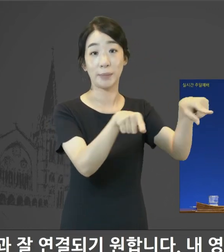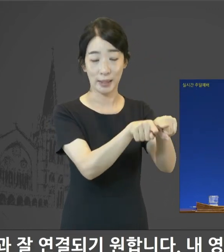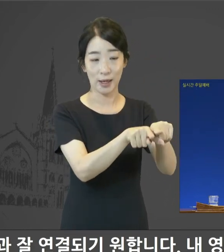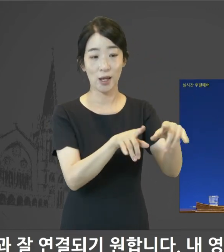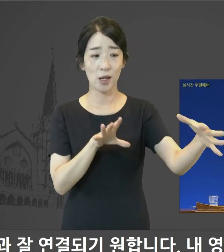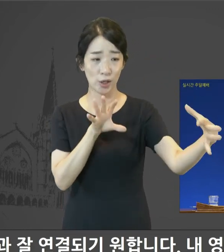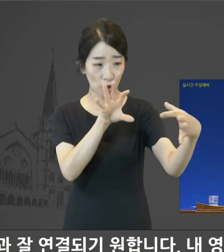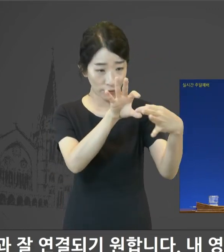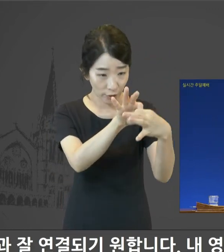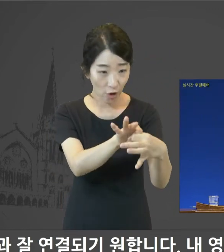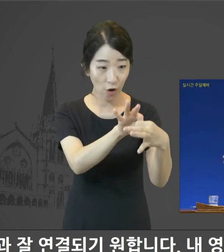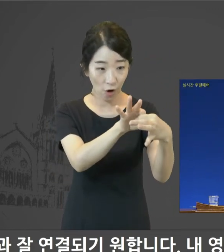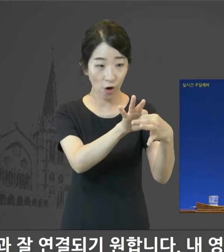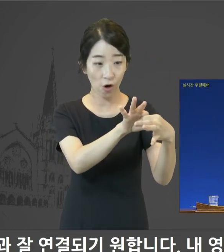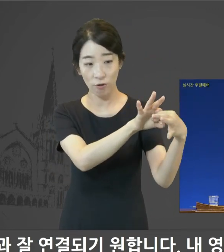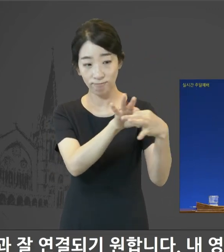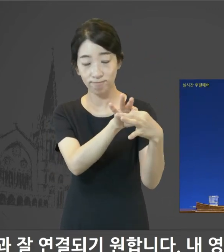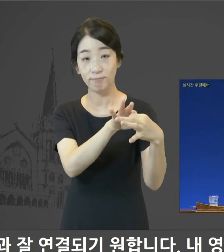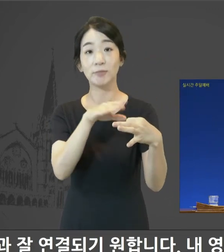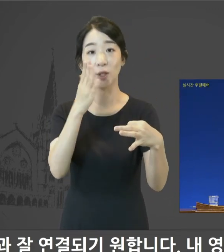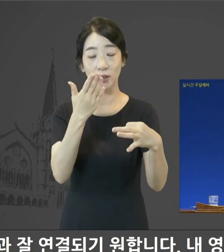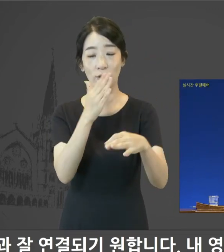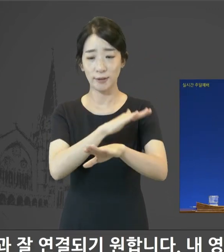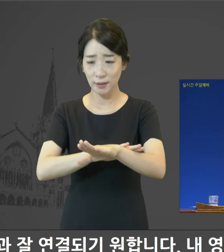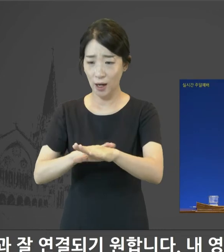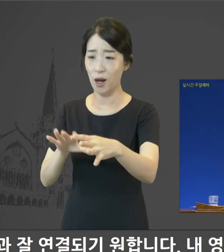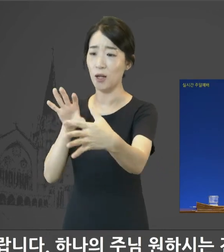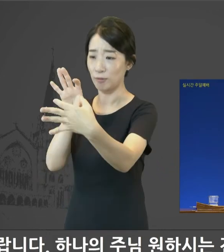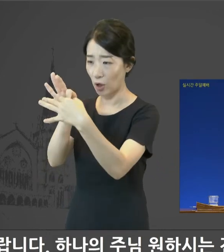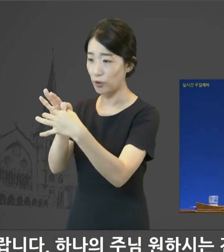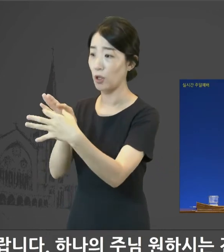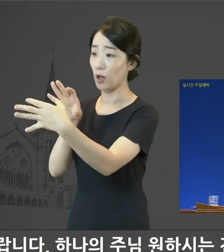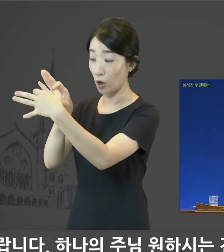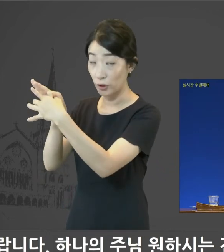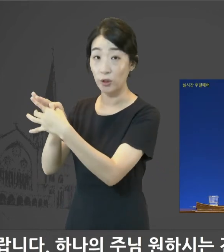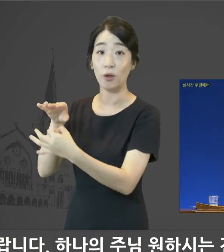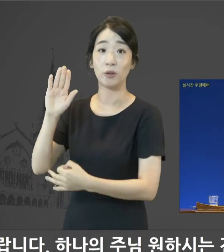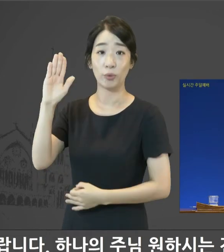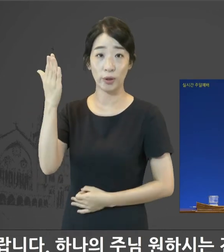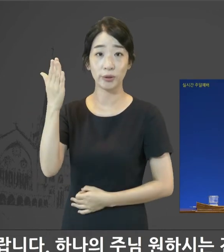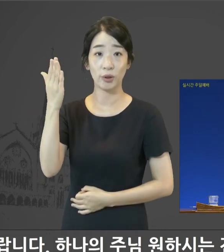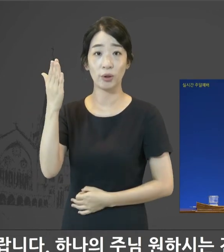사용받아서, 잘 연결되게 하여서, 내가 연결고리가 되어서